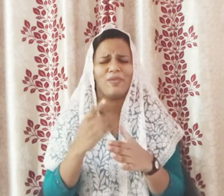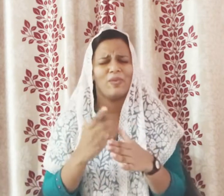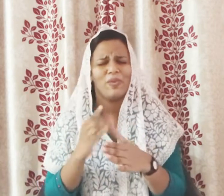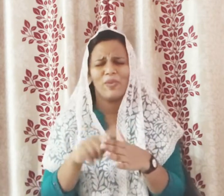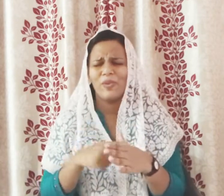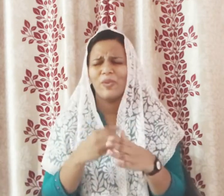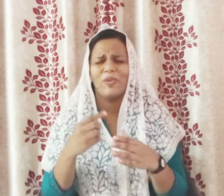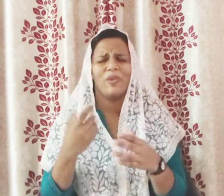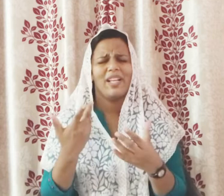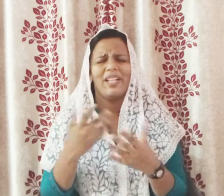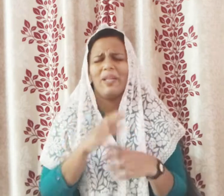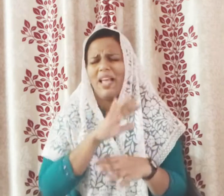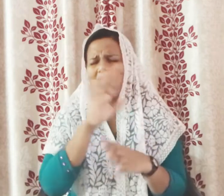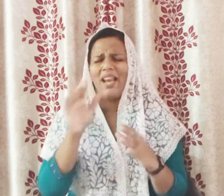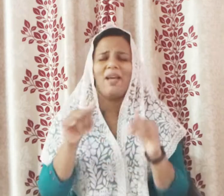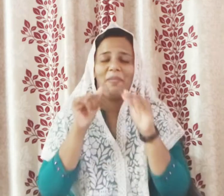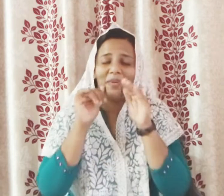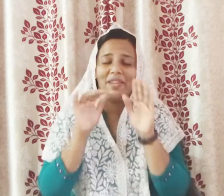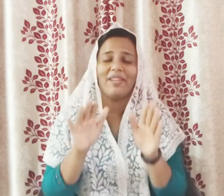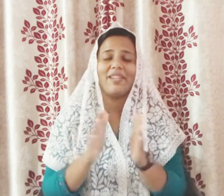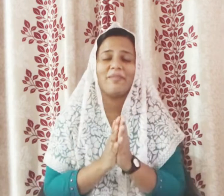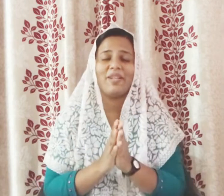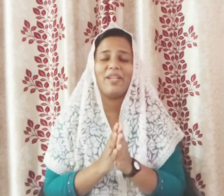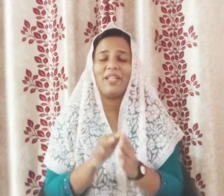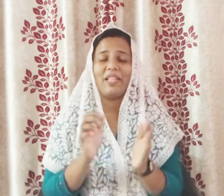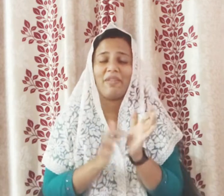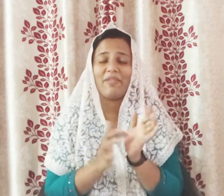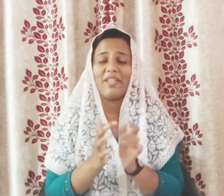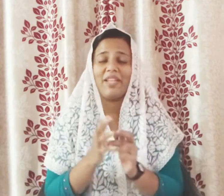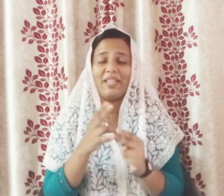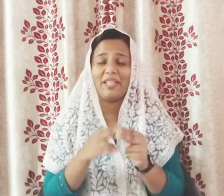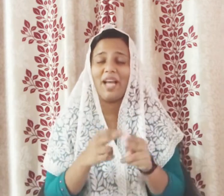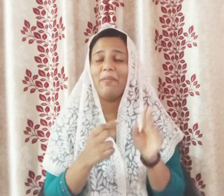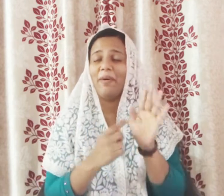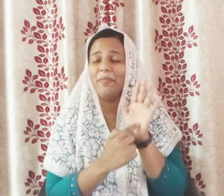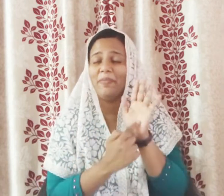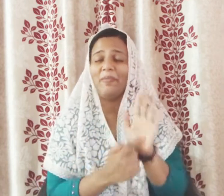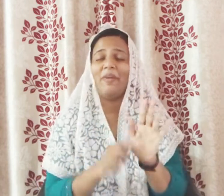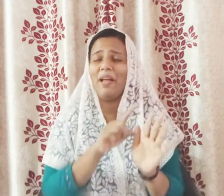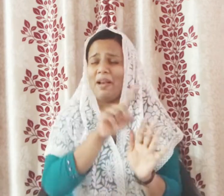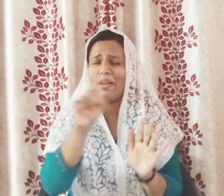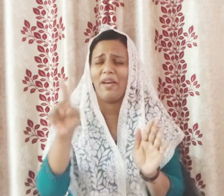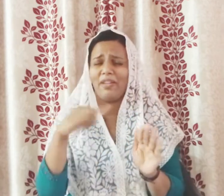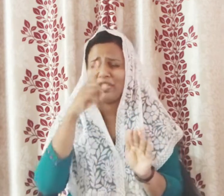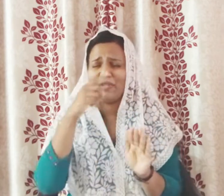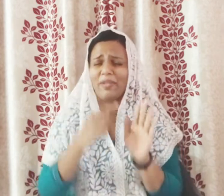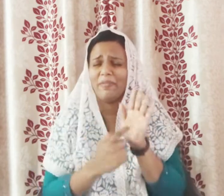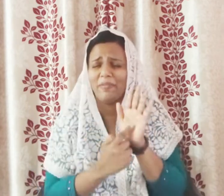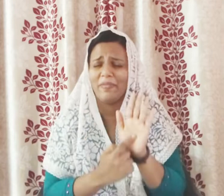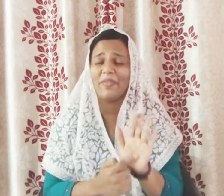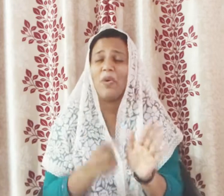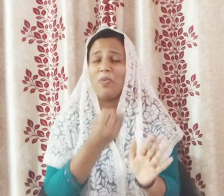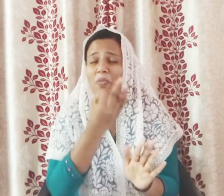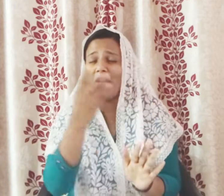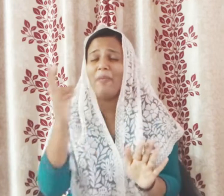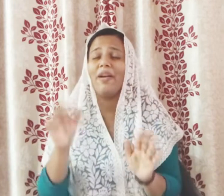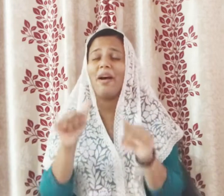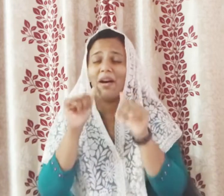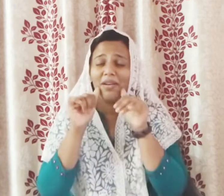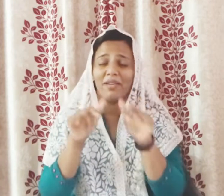ഉപജീവന മാർഗ്ഗങ്ങൾ അനുഗ്രഹിക്കപ്പെടട്ടെ. അങ്ങനെ നാമം തൻ്റെ കുഞ്ഞുങ്ങളിലൂടെ വെളിപ്പെടുവാൻ അവൻ ആമേൻ. അങ്ങനെ നാമം തൻ്റെ കുഞ്ഞുങ്ങളിലൂടെ ആമേൻ അനേകർക്ക്